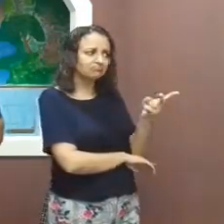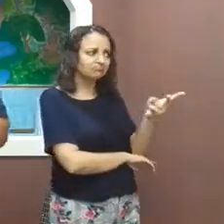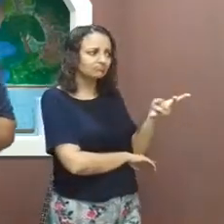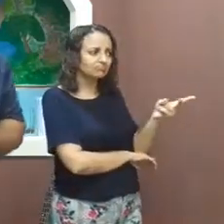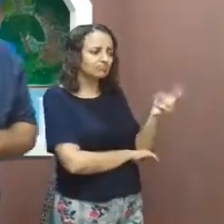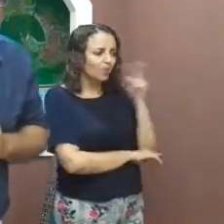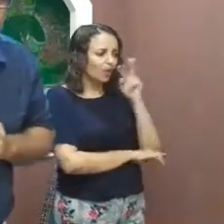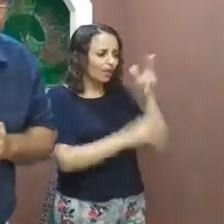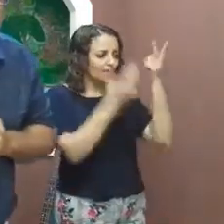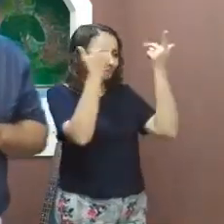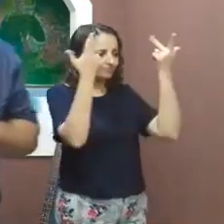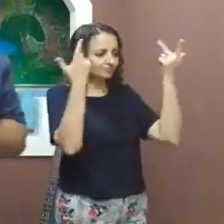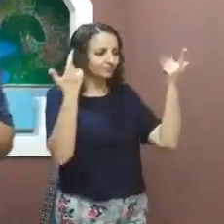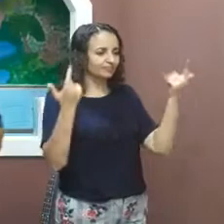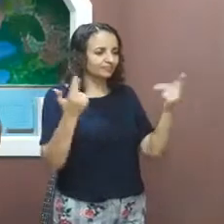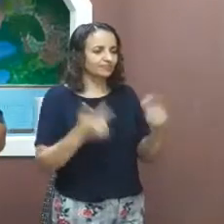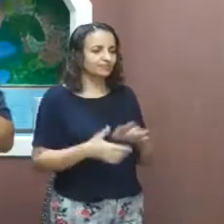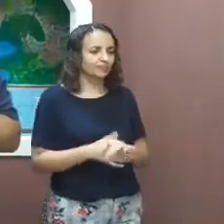Irmão,